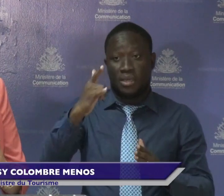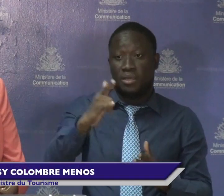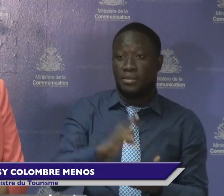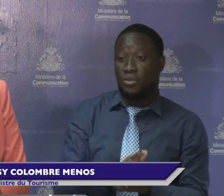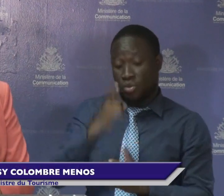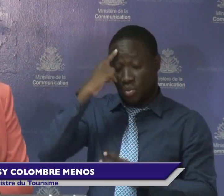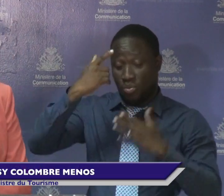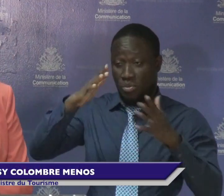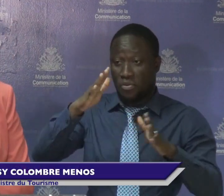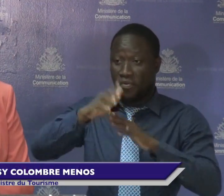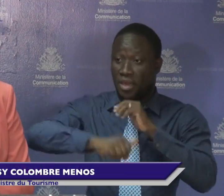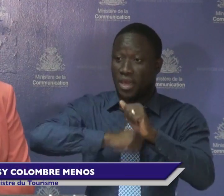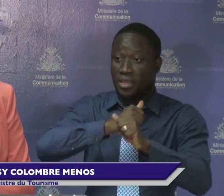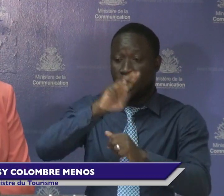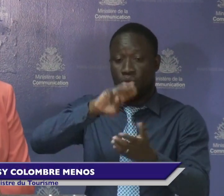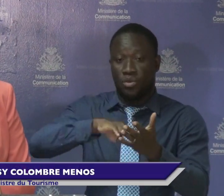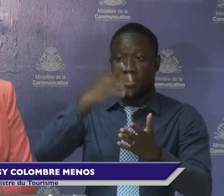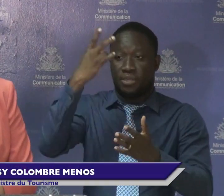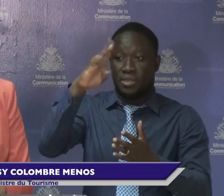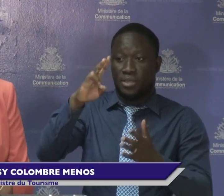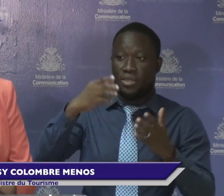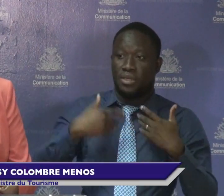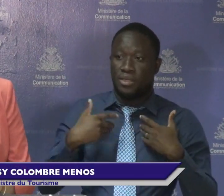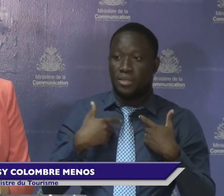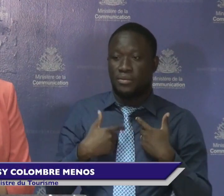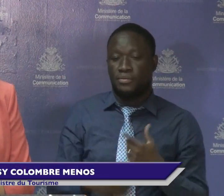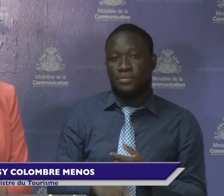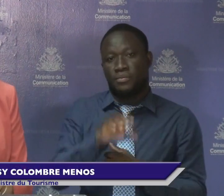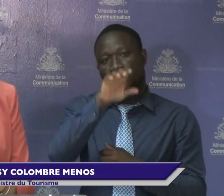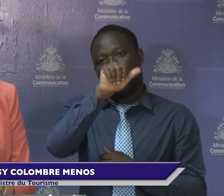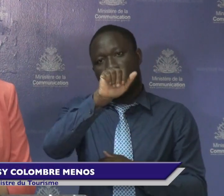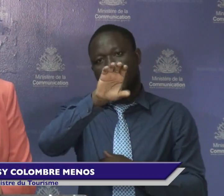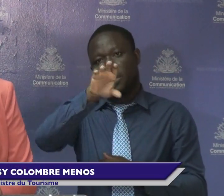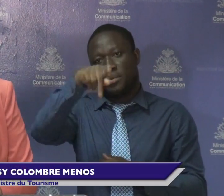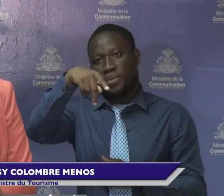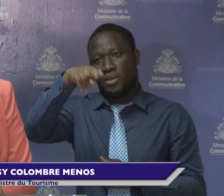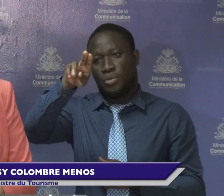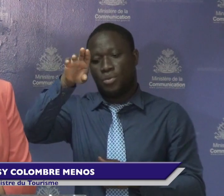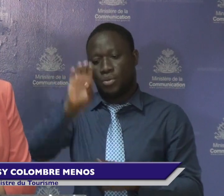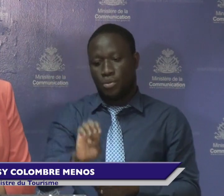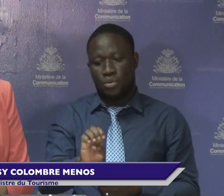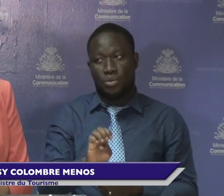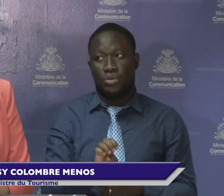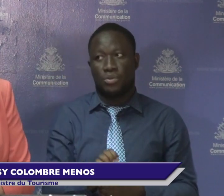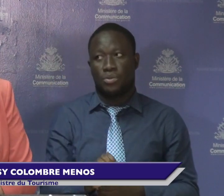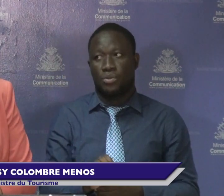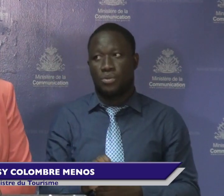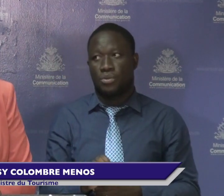Pour fin année en 2017, nous avons gagné à CPE, nous avons gagné aussi